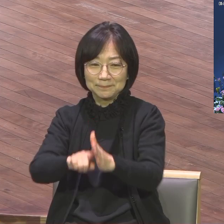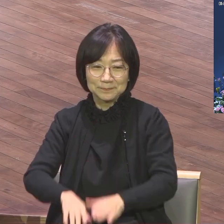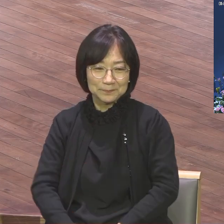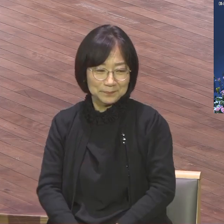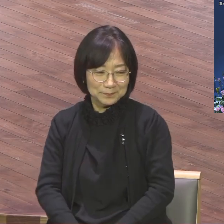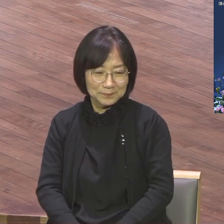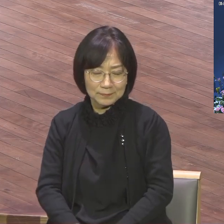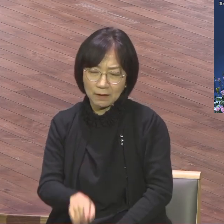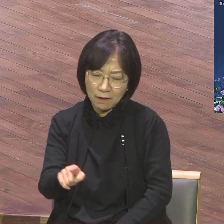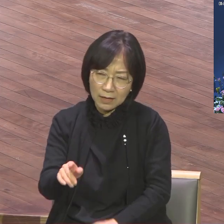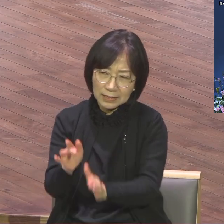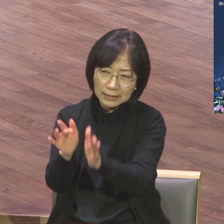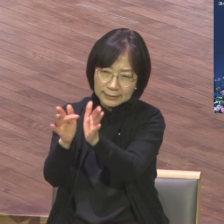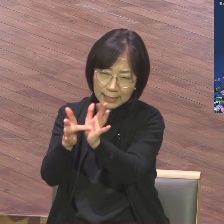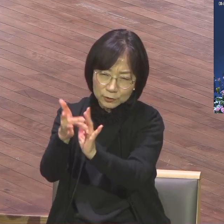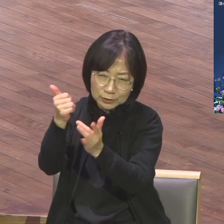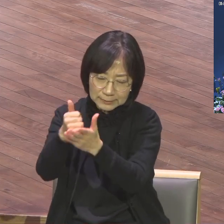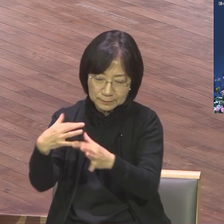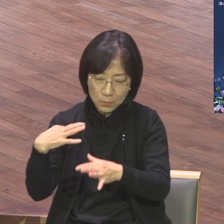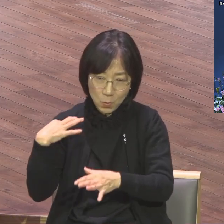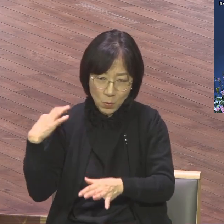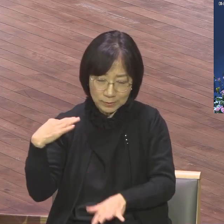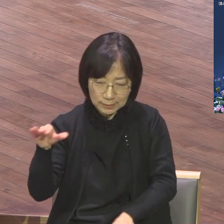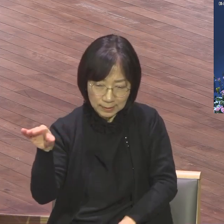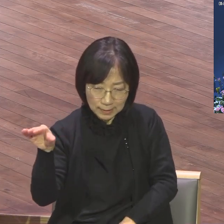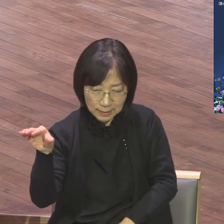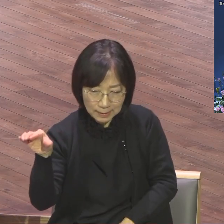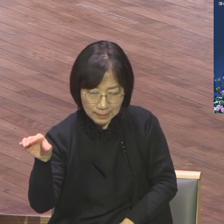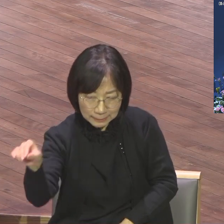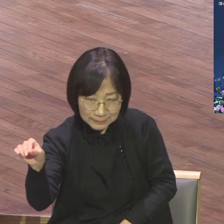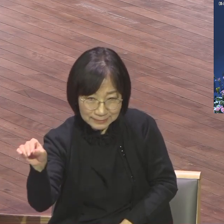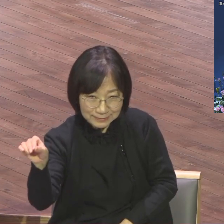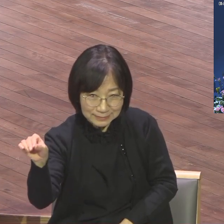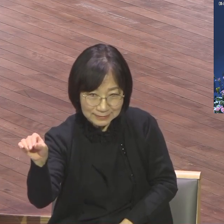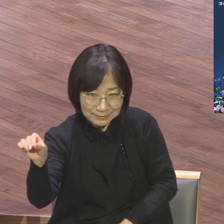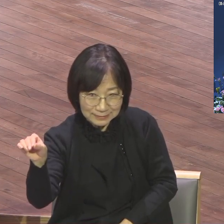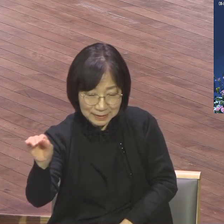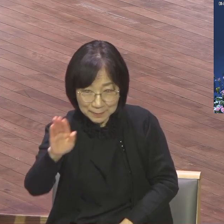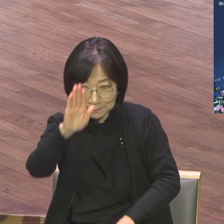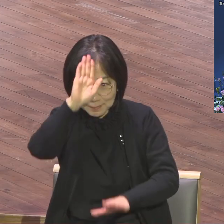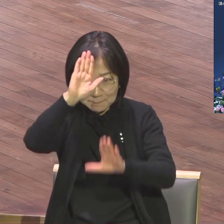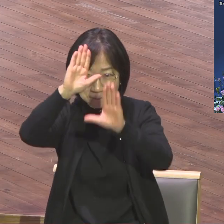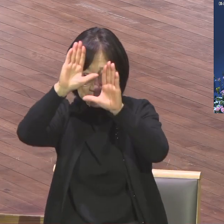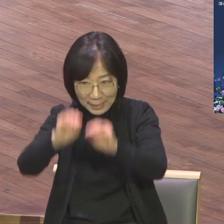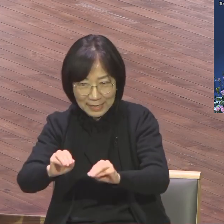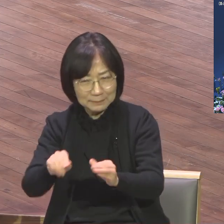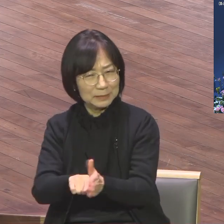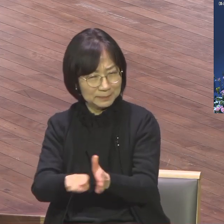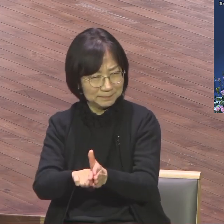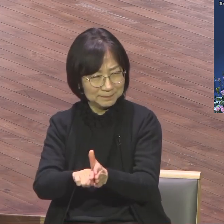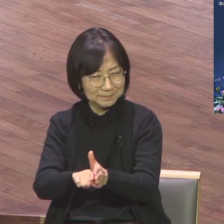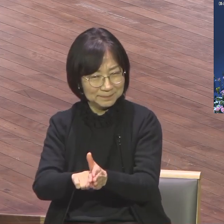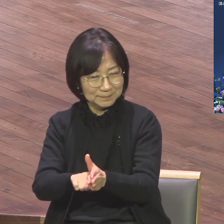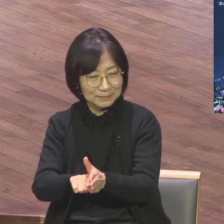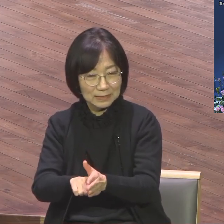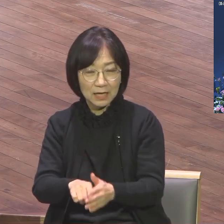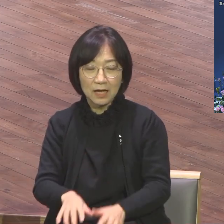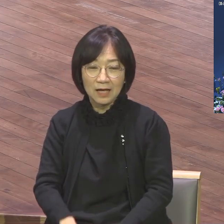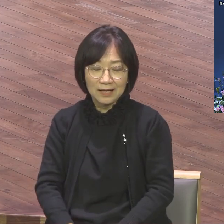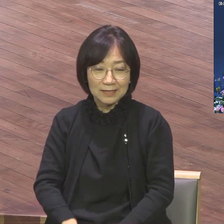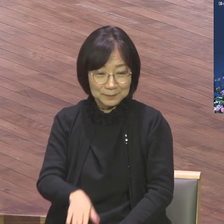저 예수님의 옷자락만 만져도 옷자락, 옷자락. 아, 여러분 이런 믿음이